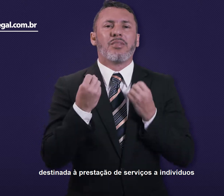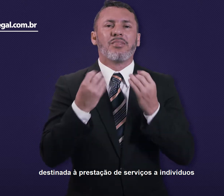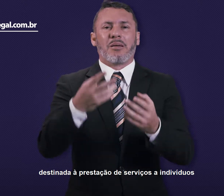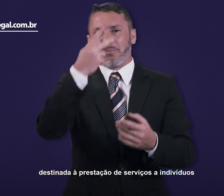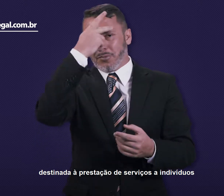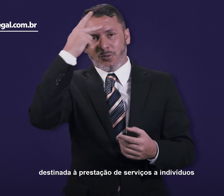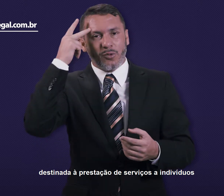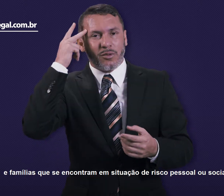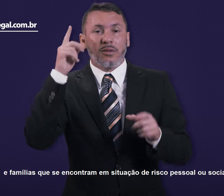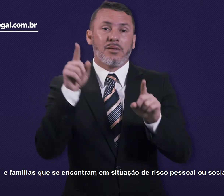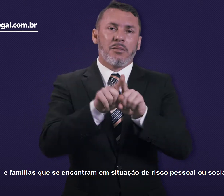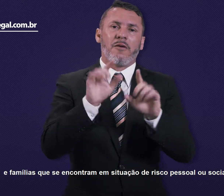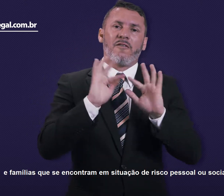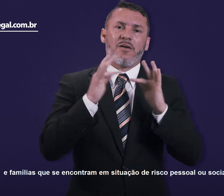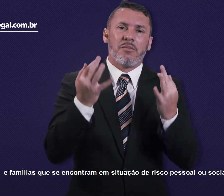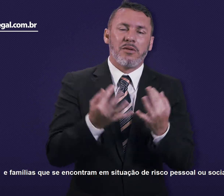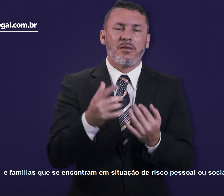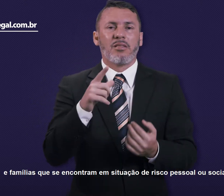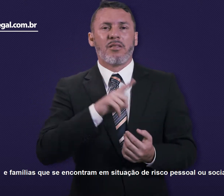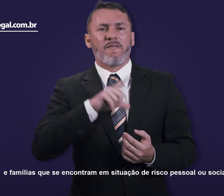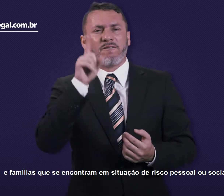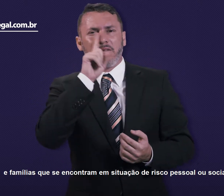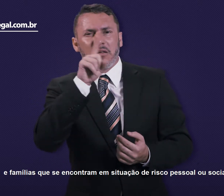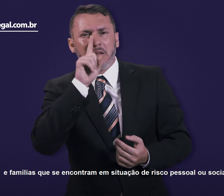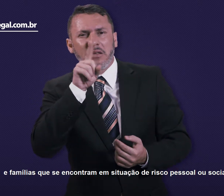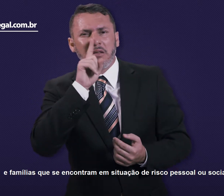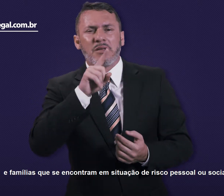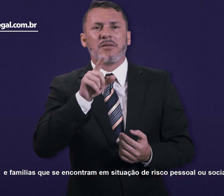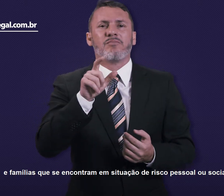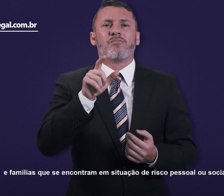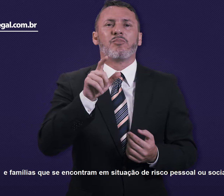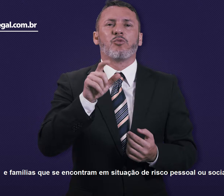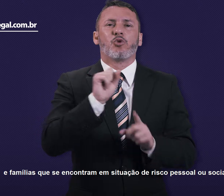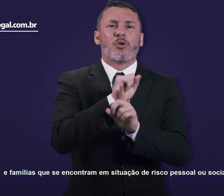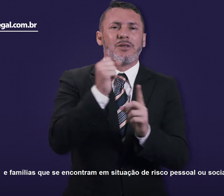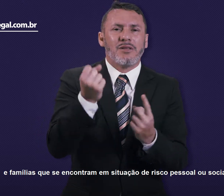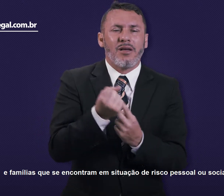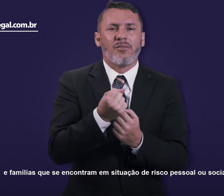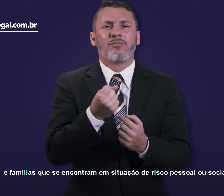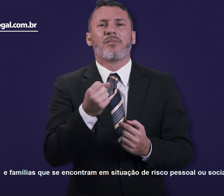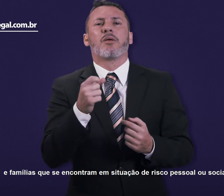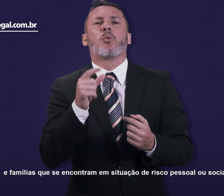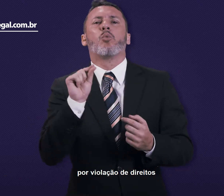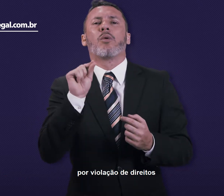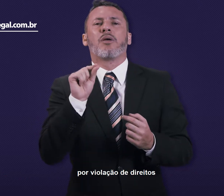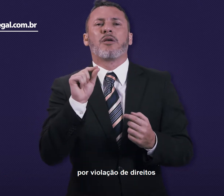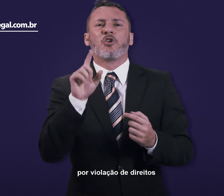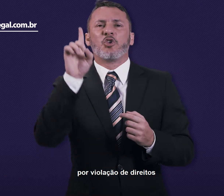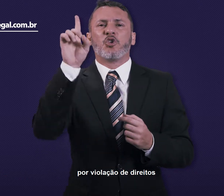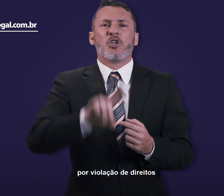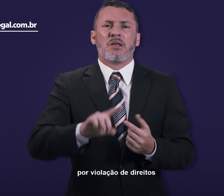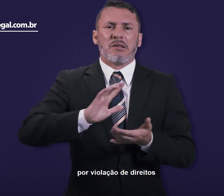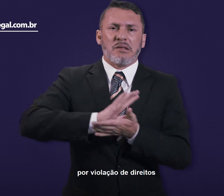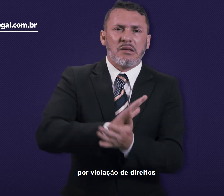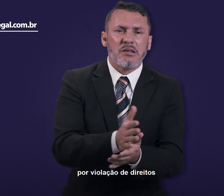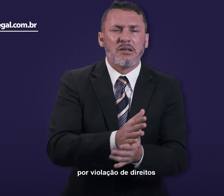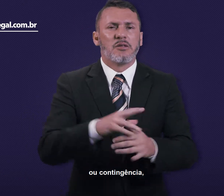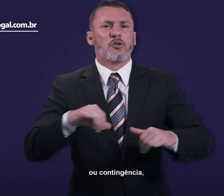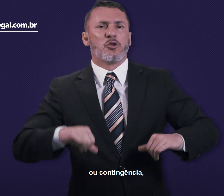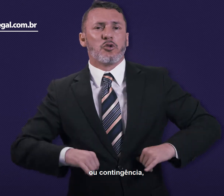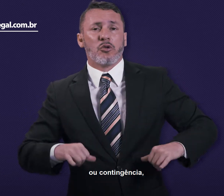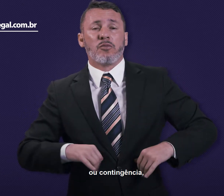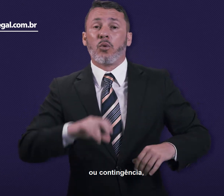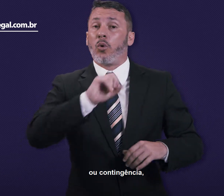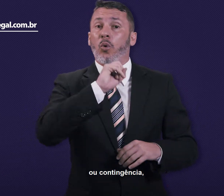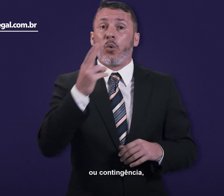serviços a indivíduos e famílias que se encontram em situação de risco pessoal ou social por violação de direitos